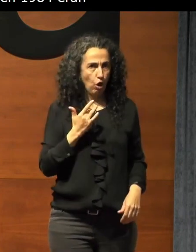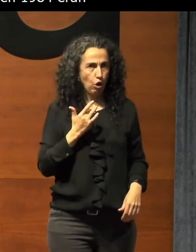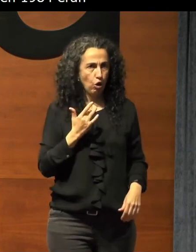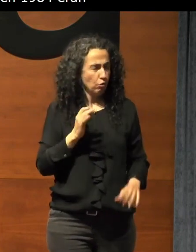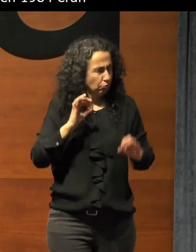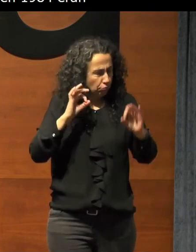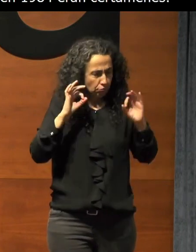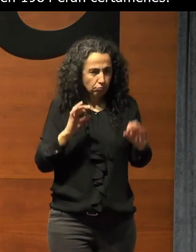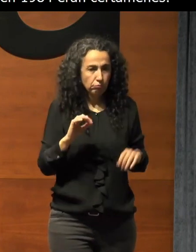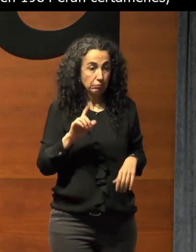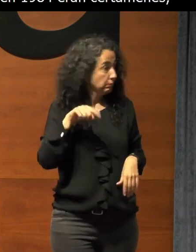concursos.